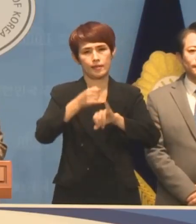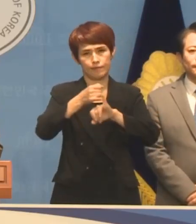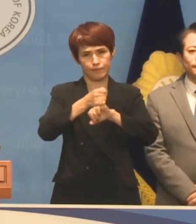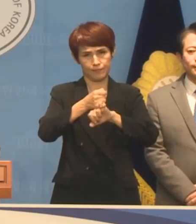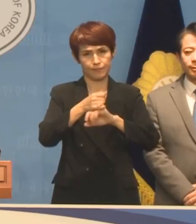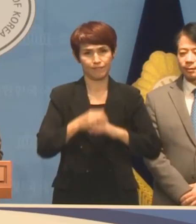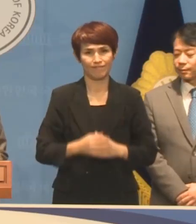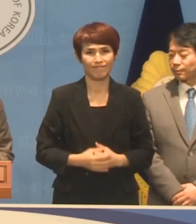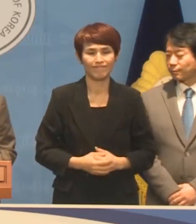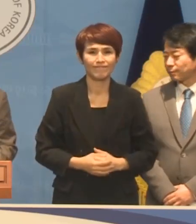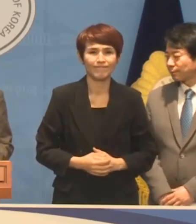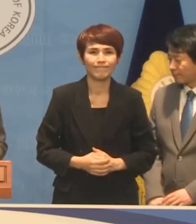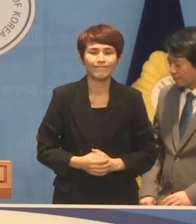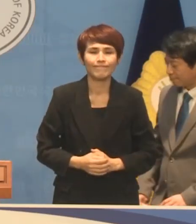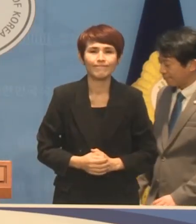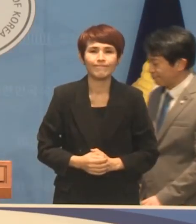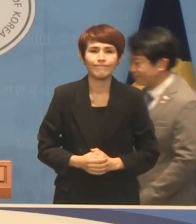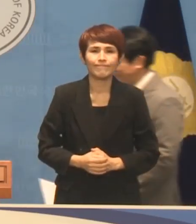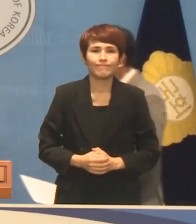고맙습니다.